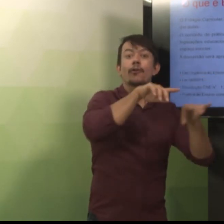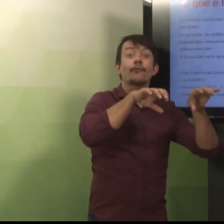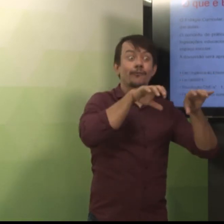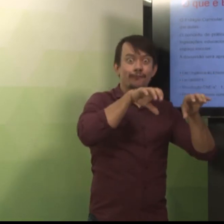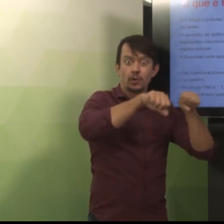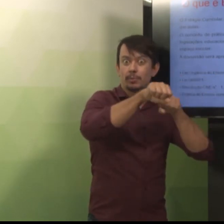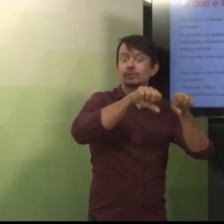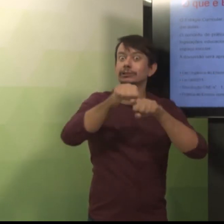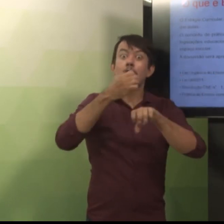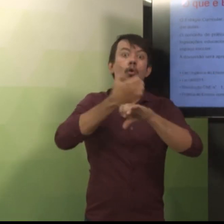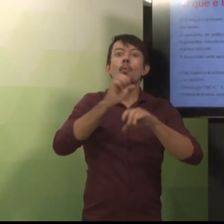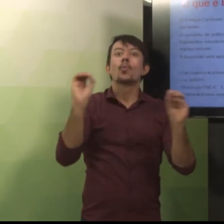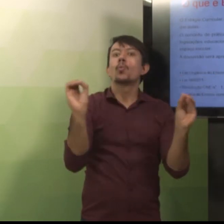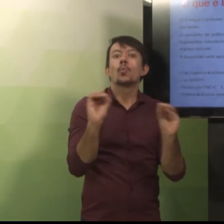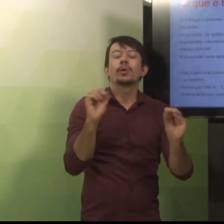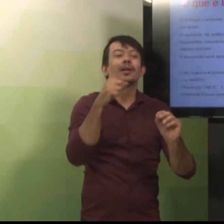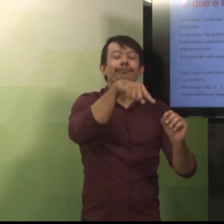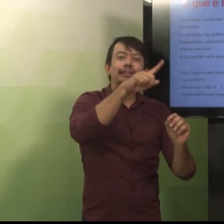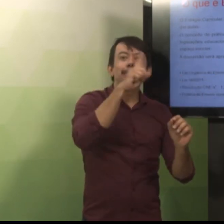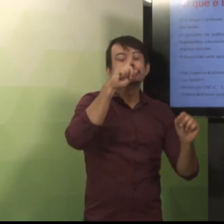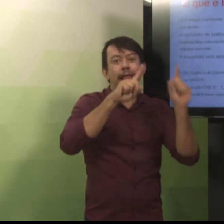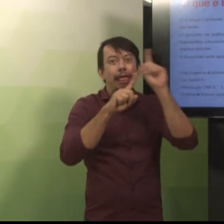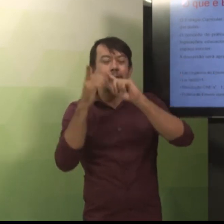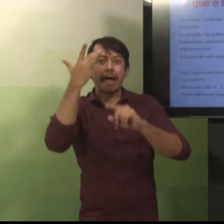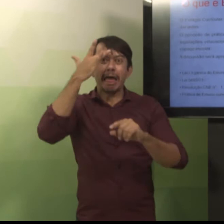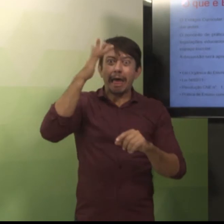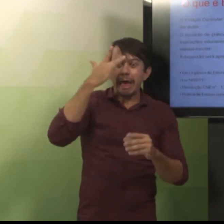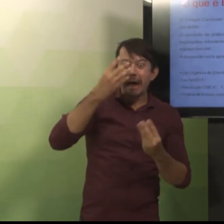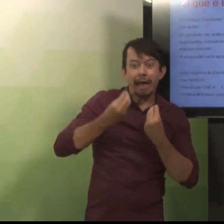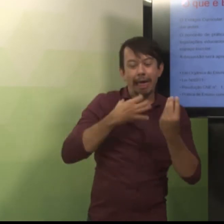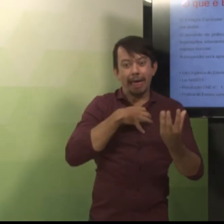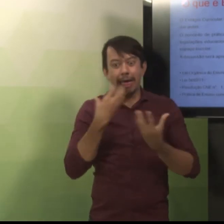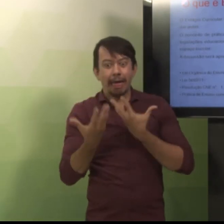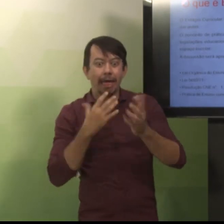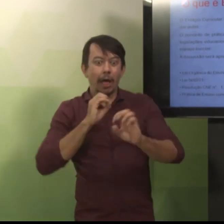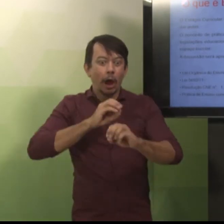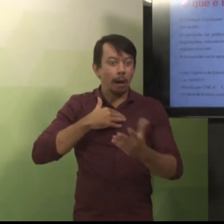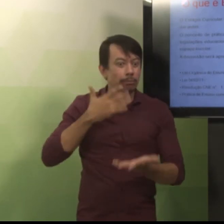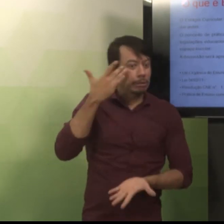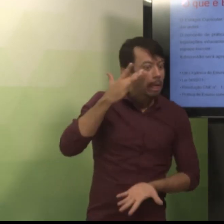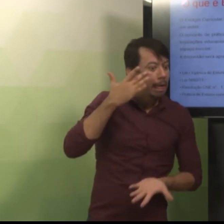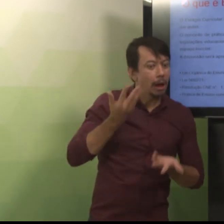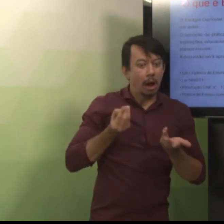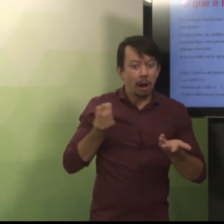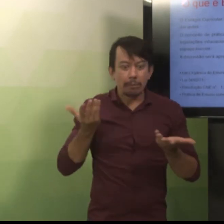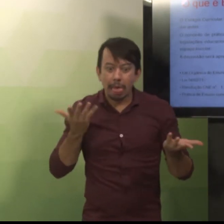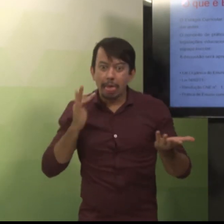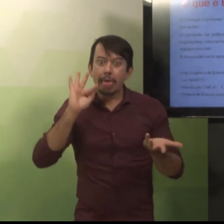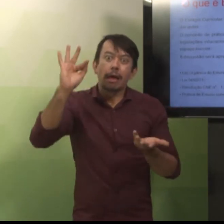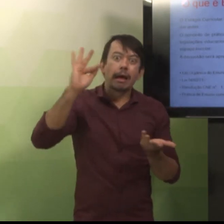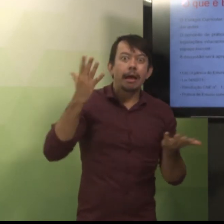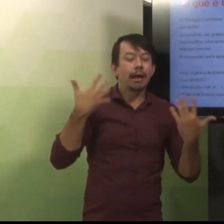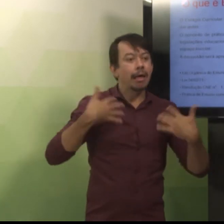Anteriormente, as pessoas formavam e não tinham estágio, então tinha falhas, falta de